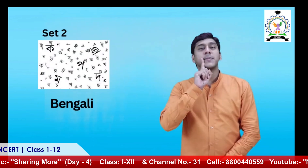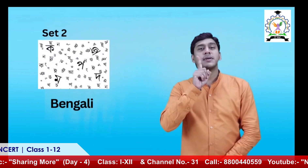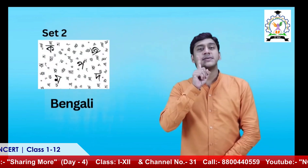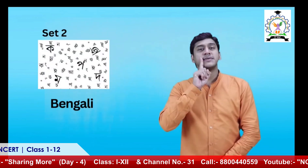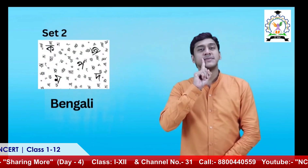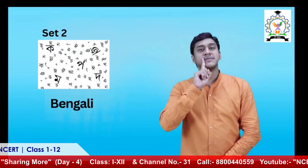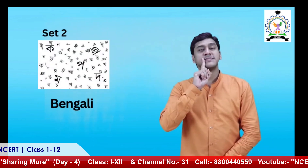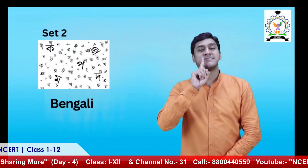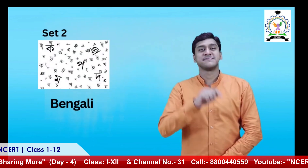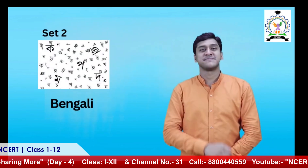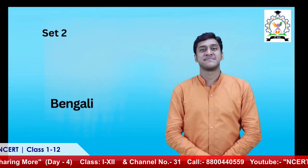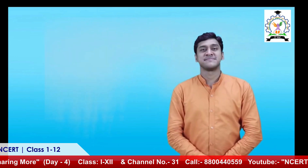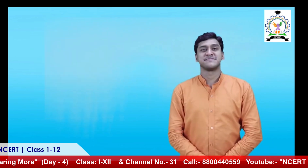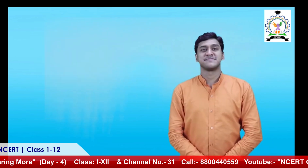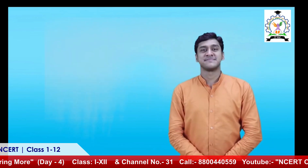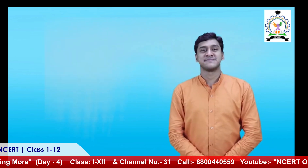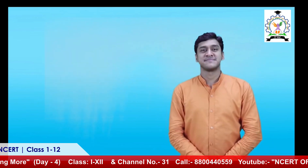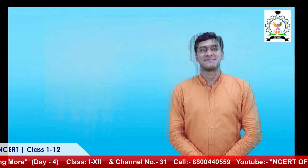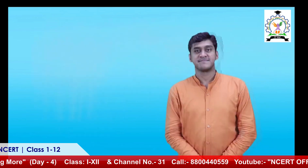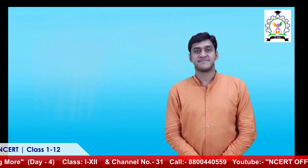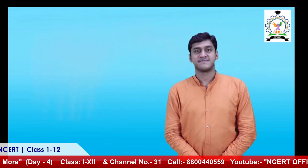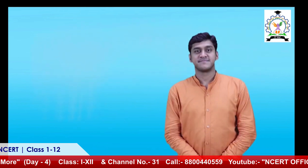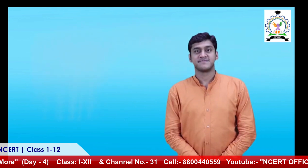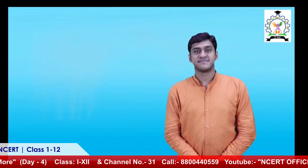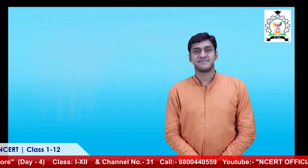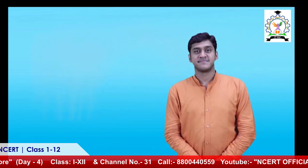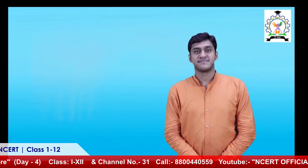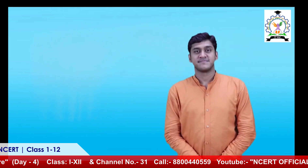बंगाली और बंगाली।